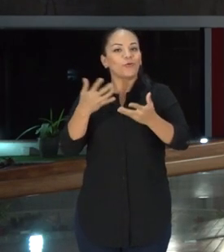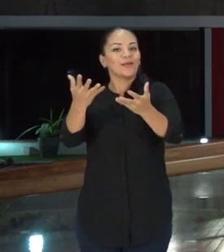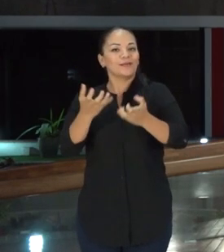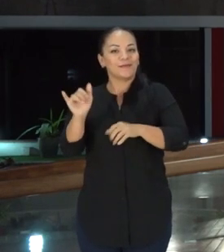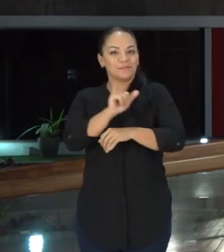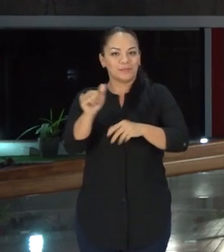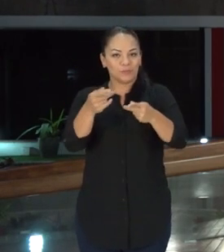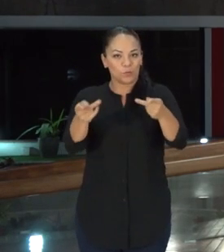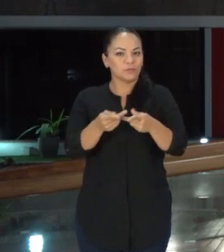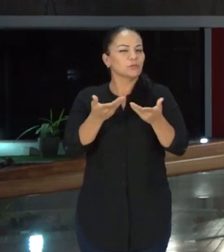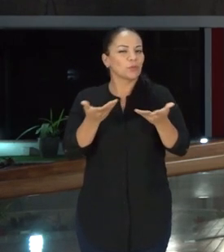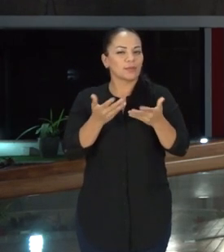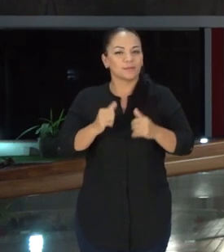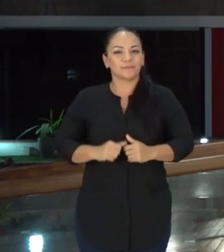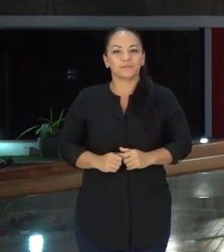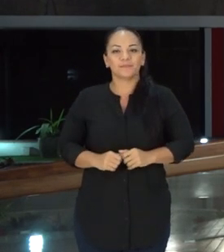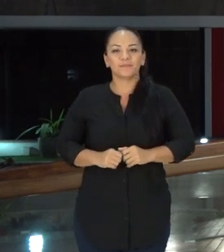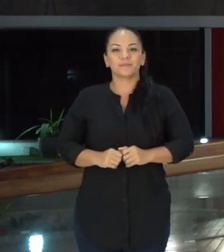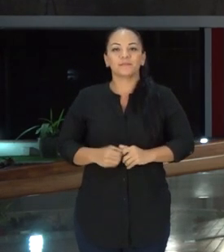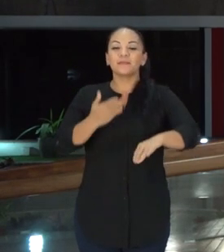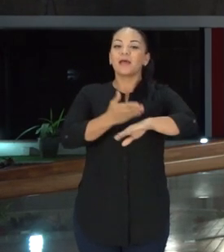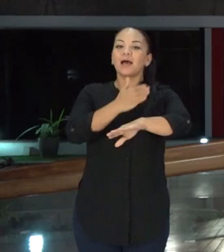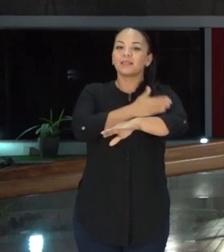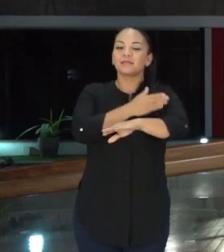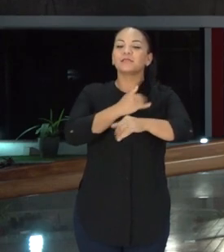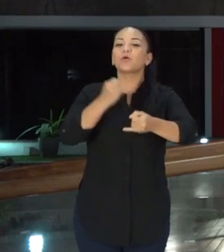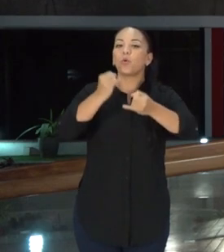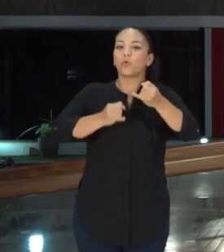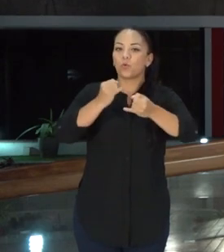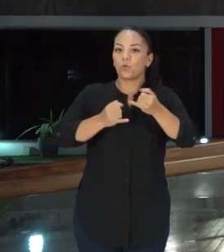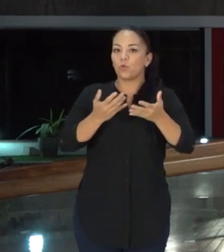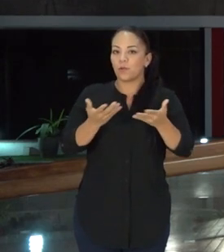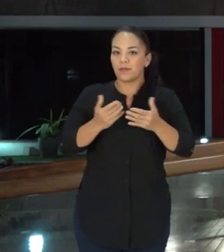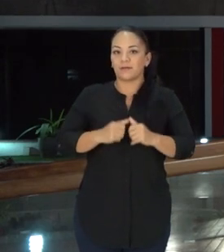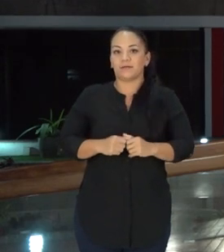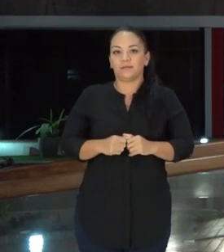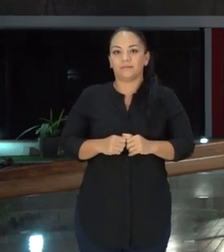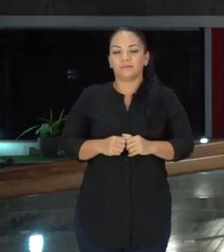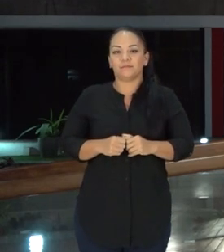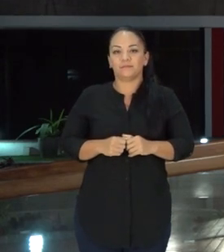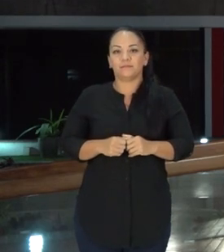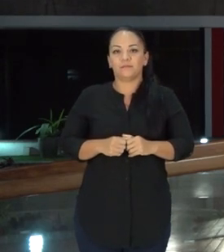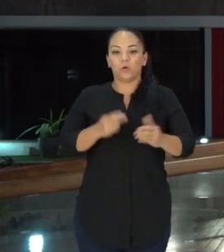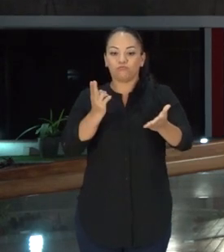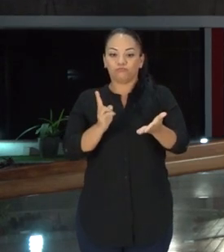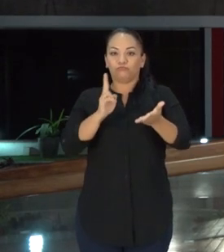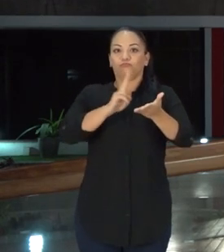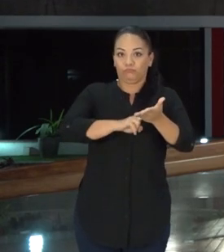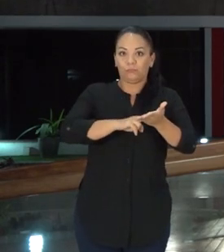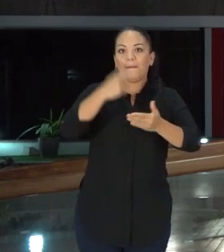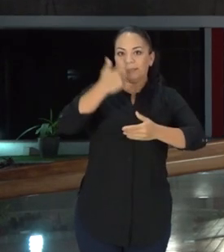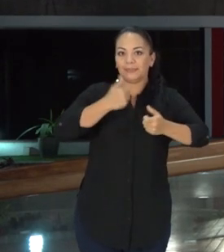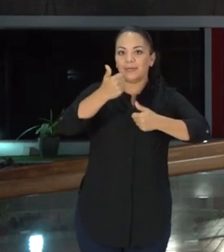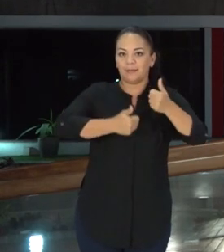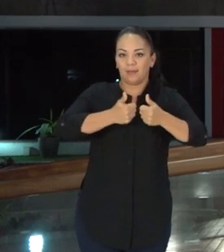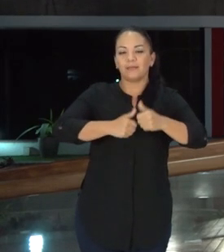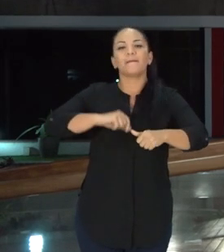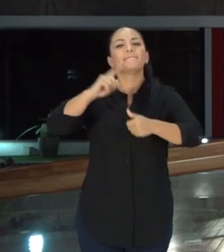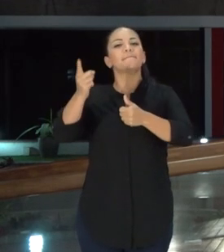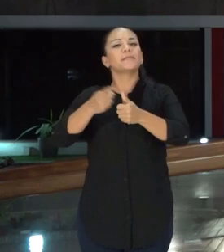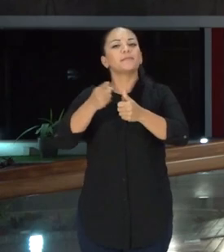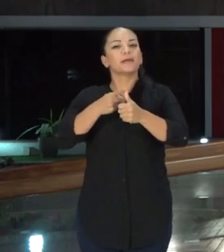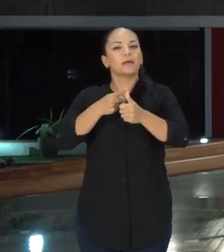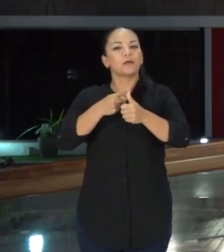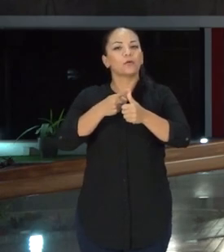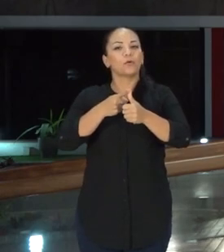que antes de concluir con lo que podría ser la inscripción de una candidatura, se requiere